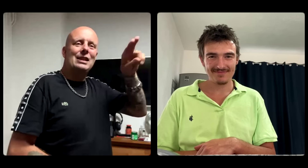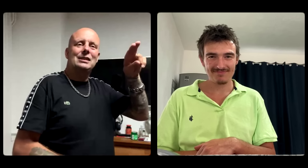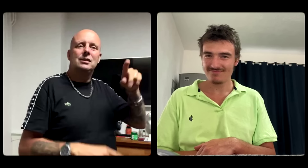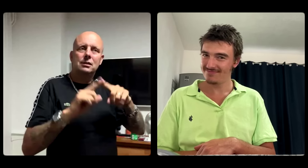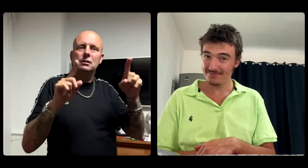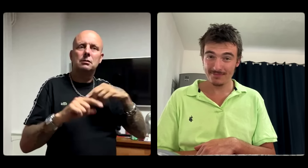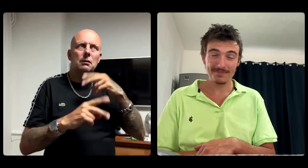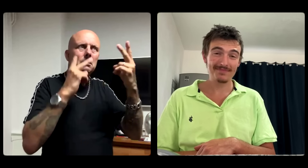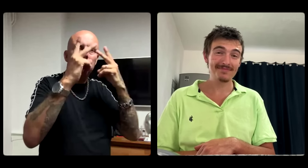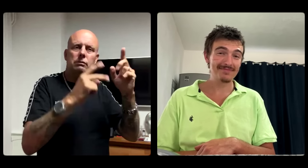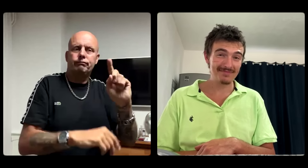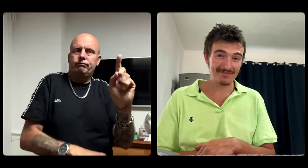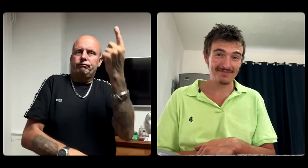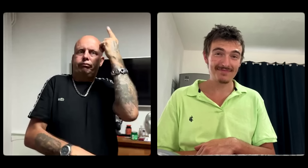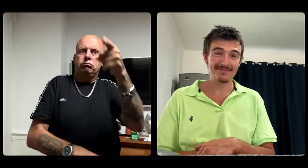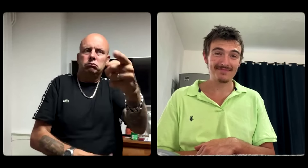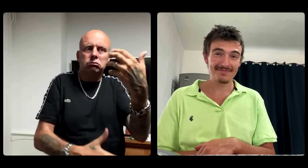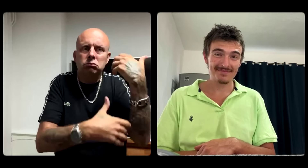Verslaving dan.